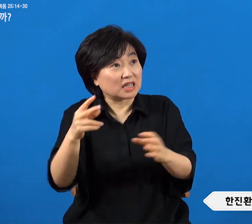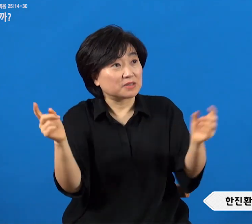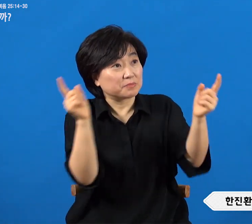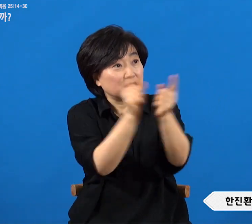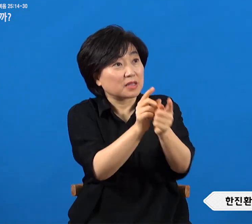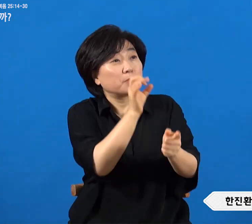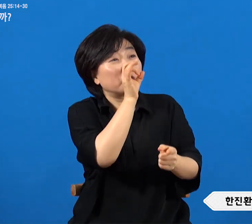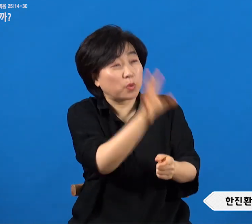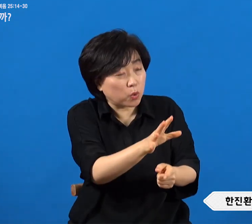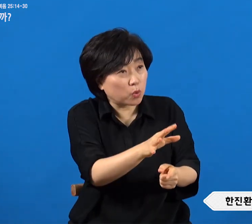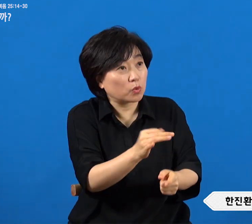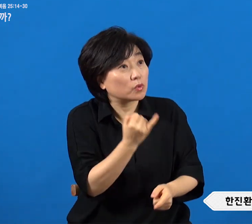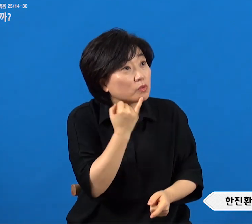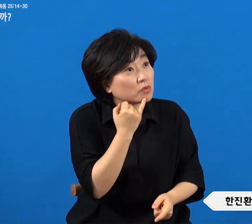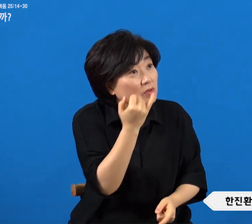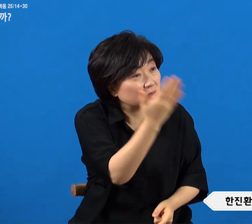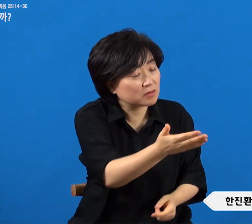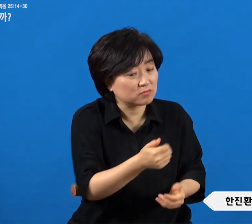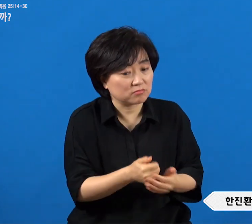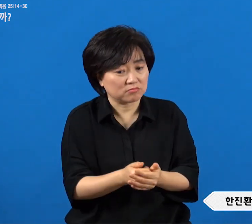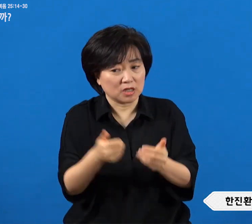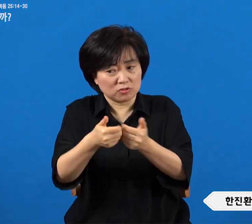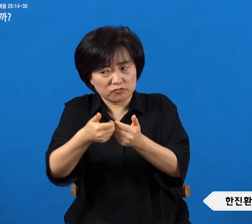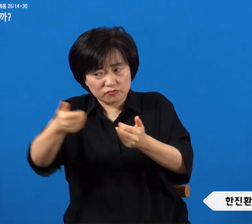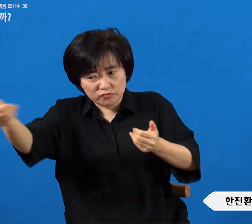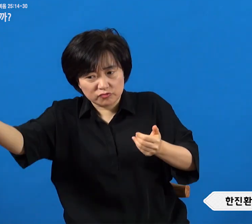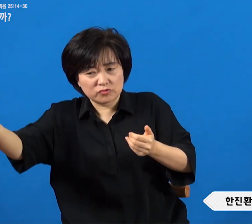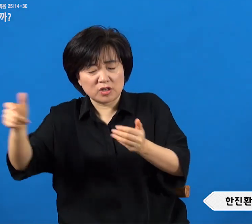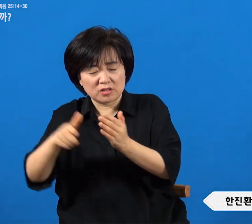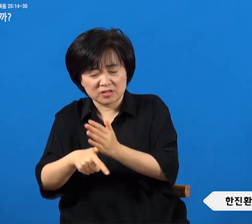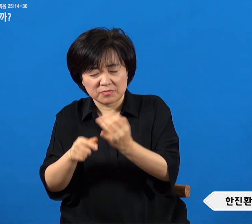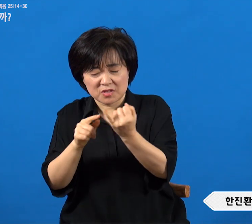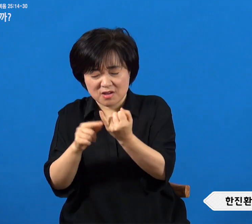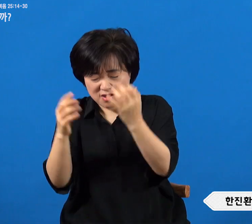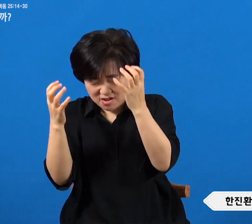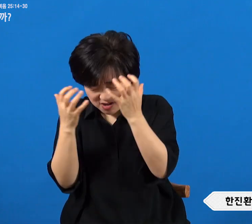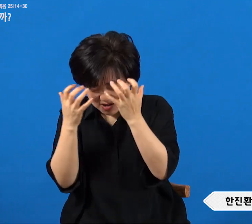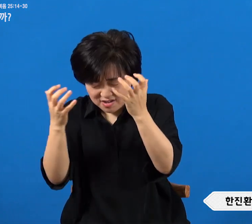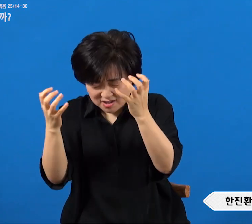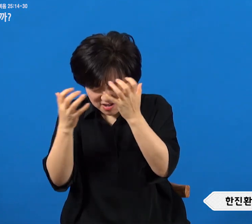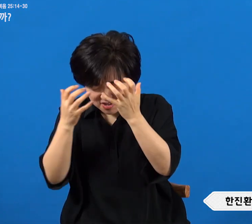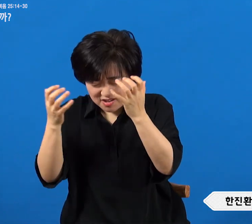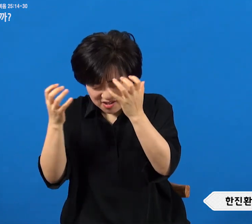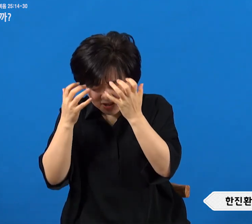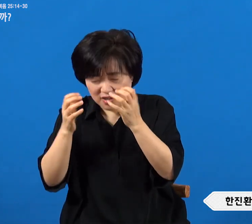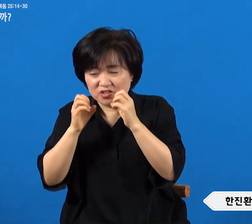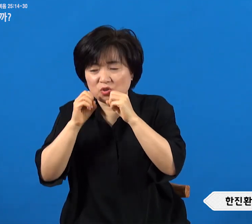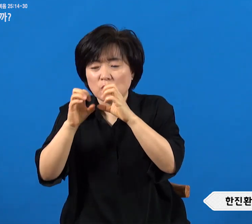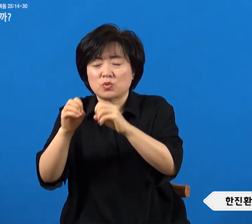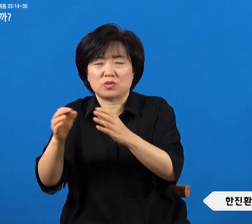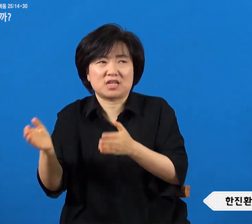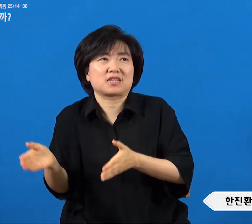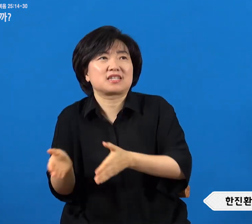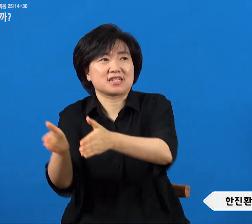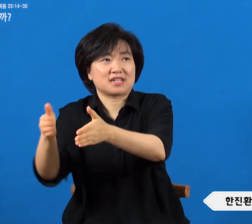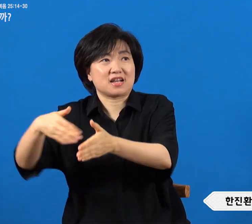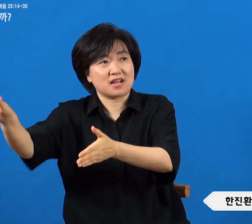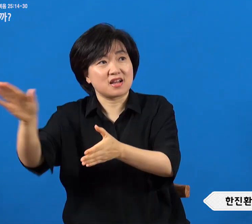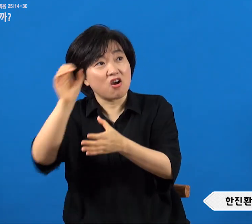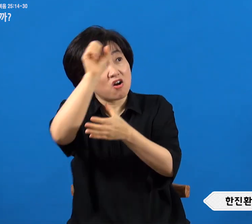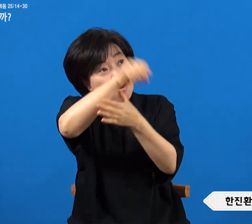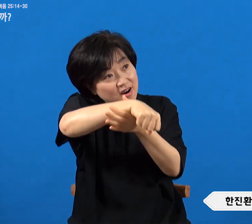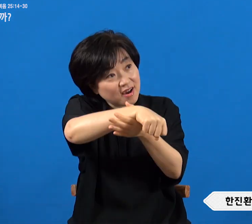괜찮으시겠어요? 출발하는 순간부터 온갖 어려움과 아픔이 뒤따르는 선교사의 길을 갈 겁니다.